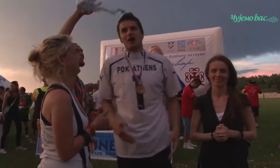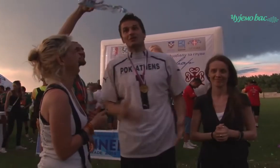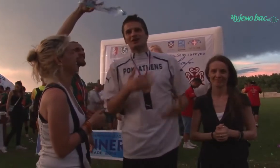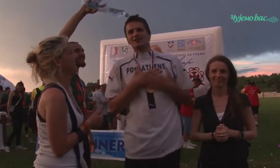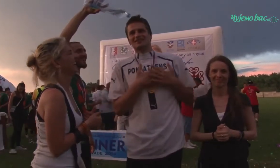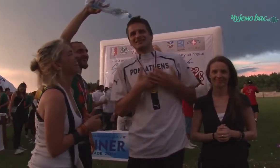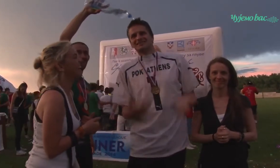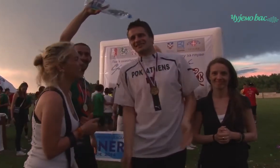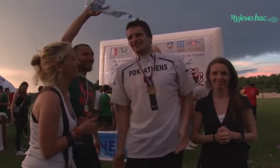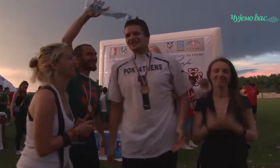Thank you. Thank you.